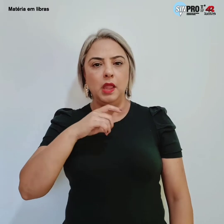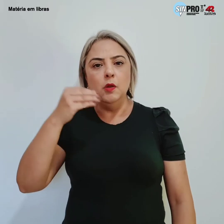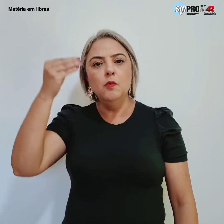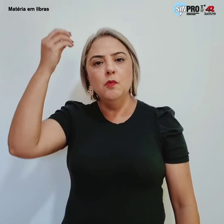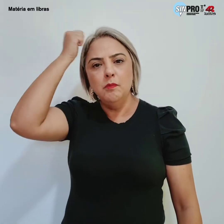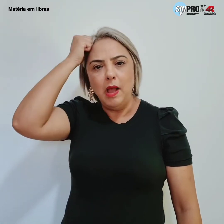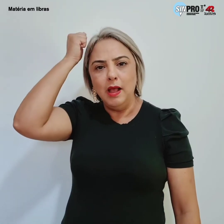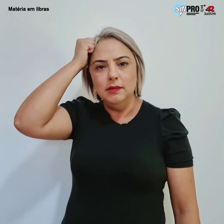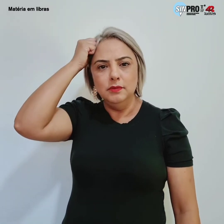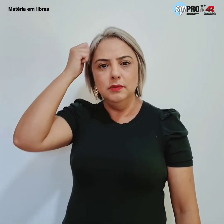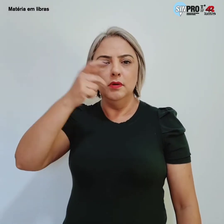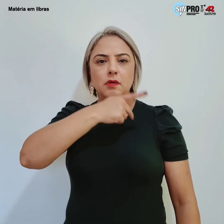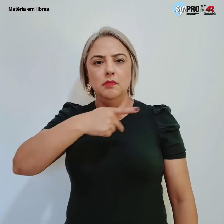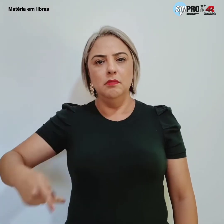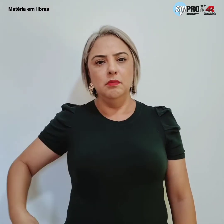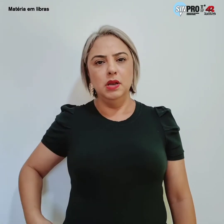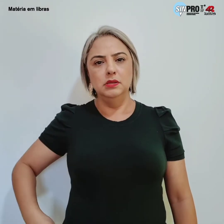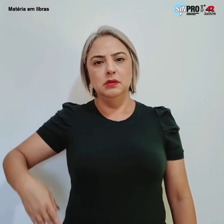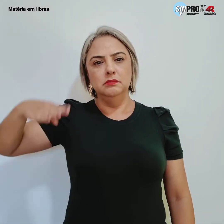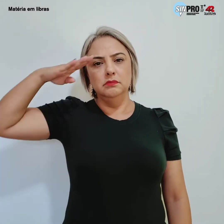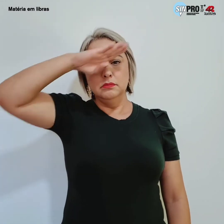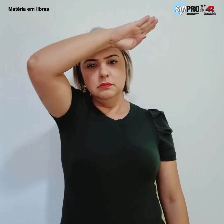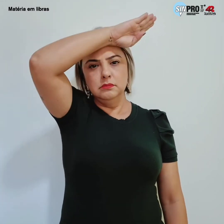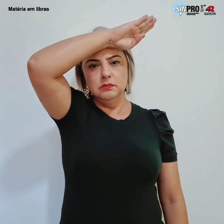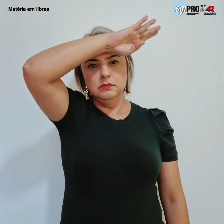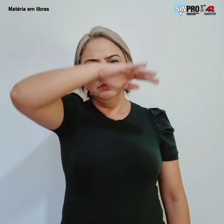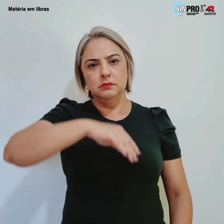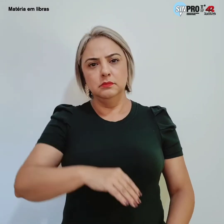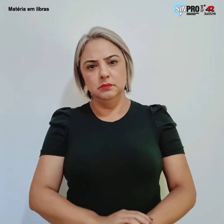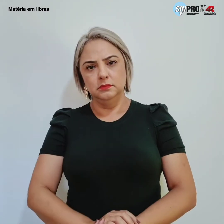tem um culpado, o presidente da República, Jair Bolsonaro.